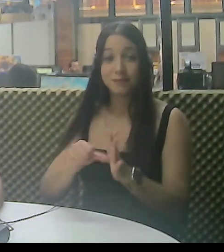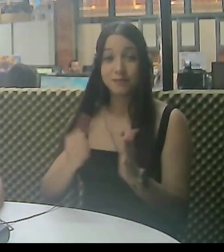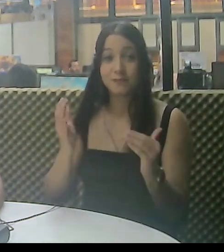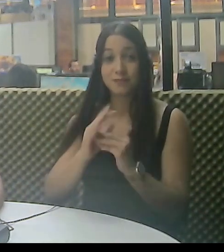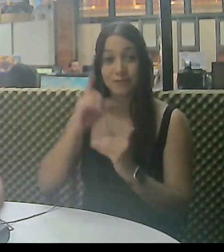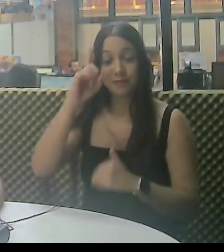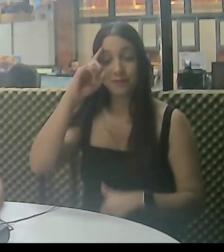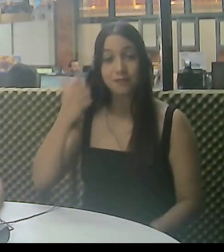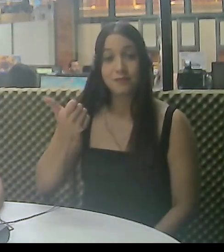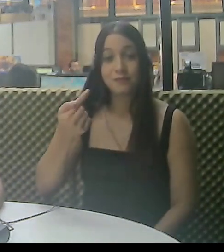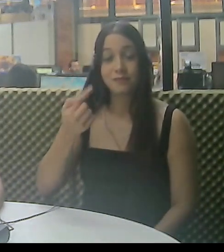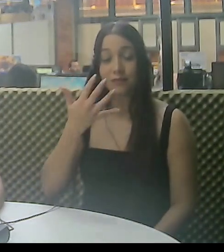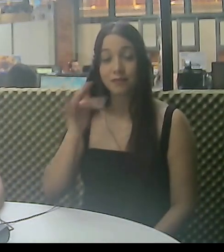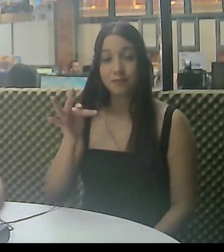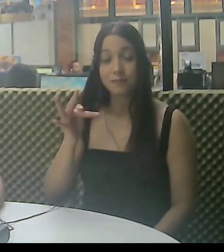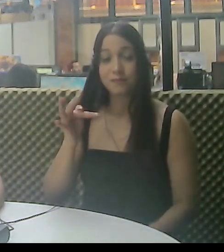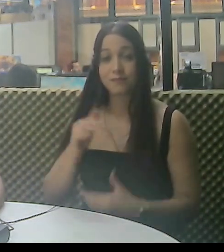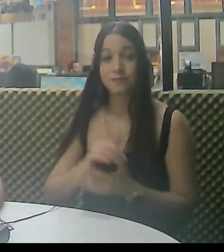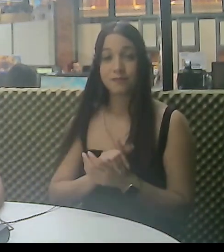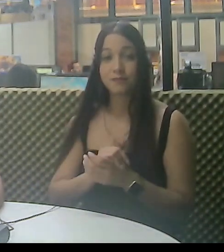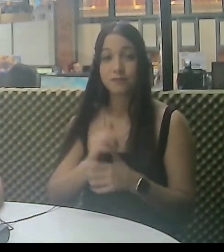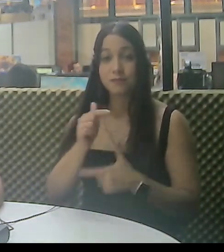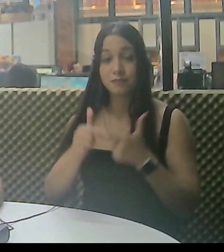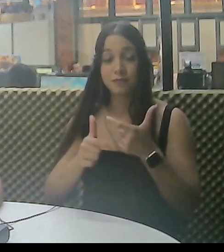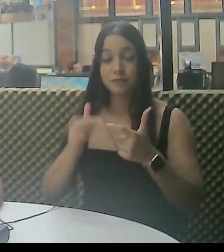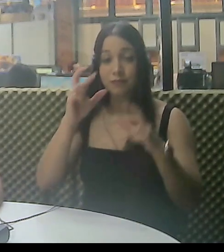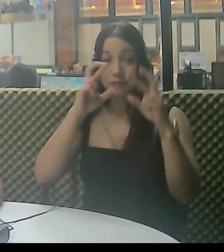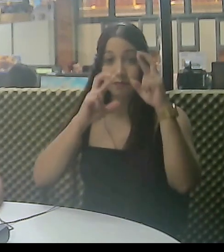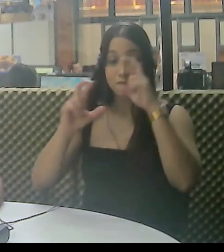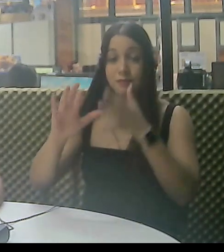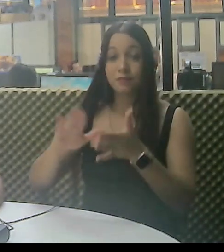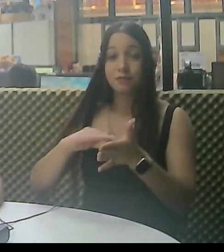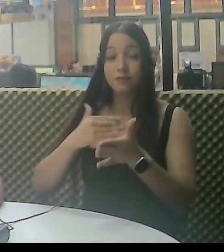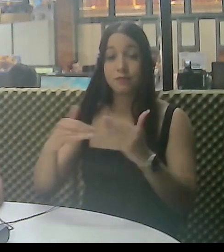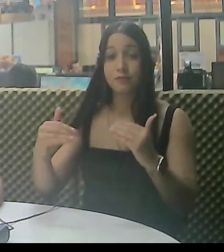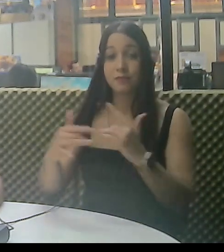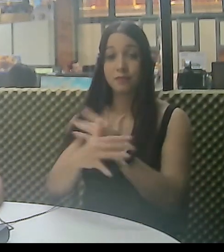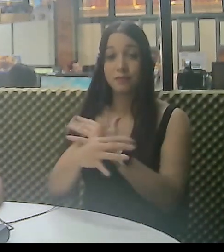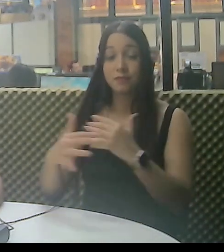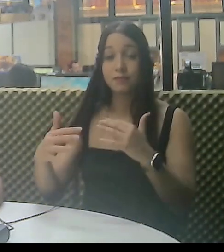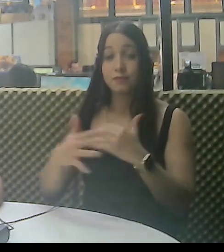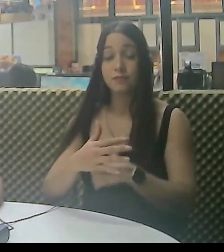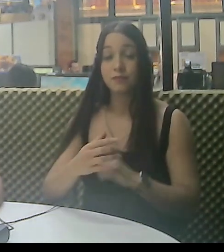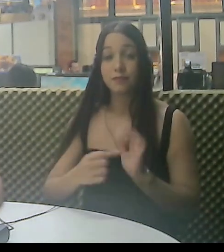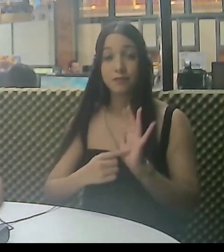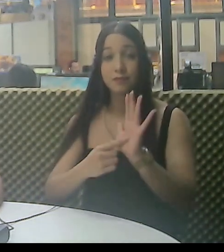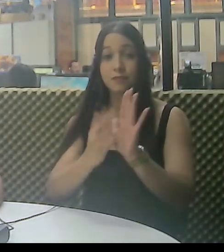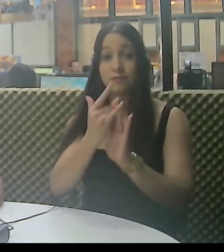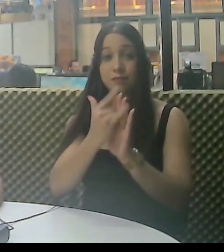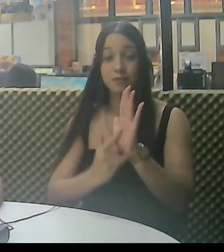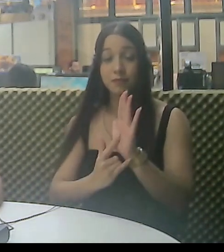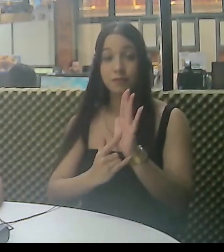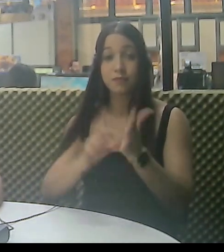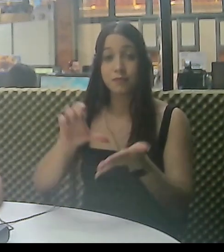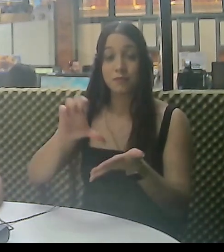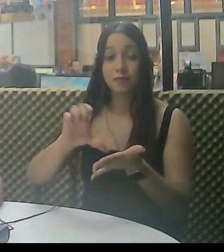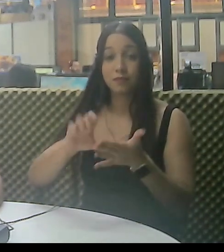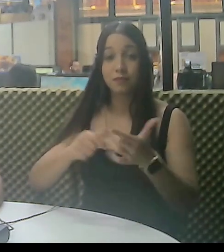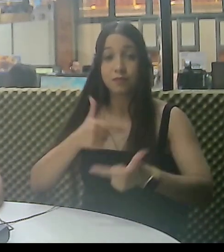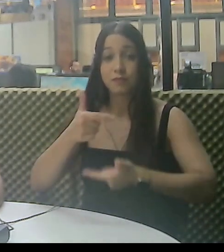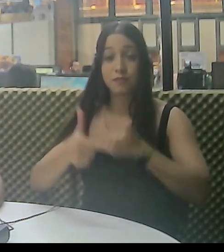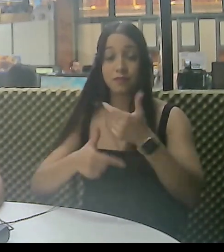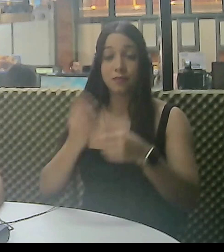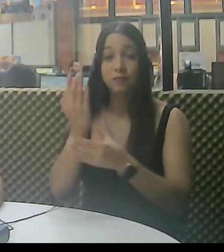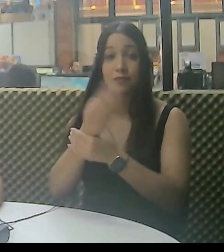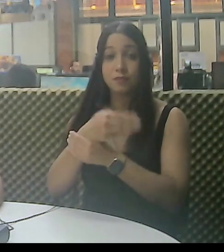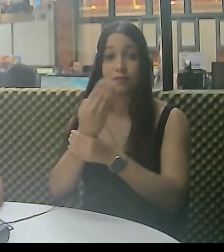dia 17 de fevereiro. O serviço de inspeção é feito pela CETRAN, mediante apresentação de documentos ao Núcleo de Serviços de